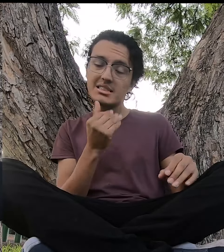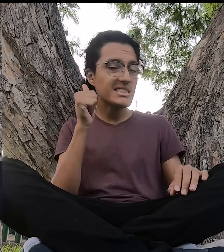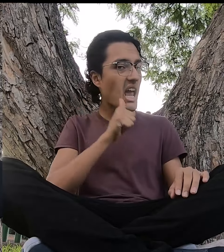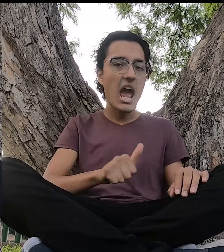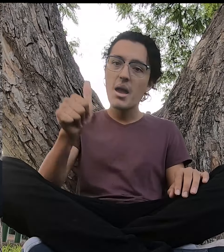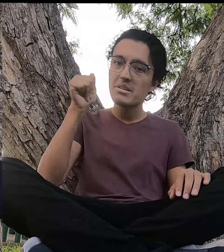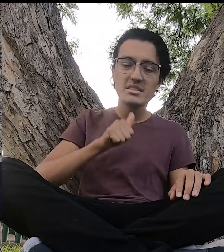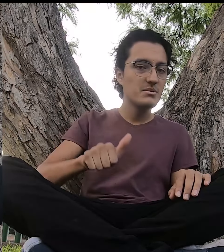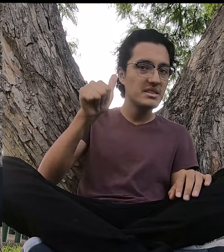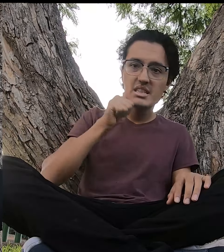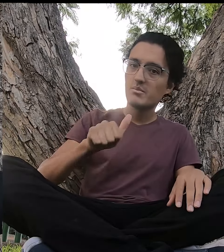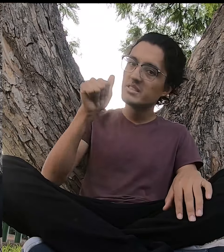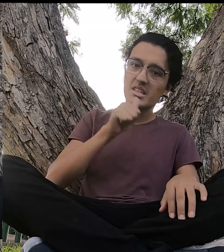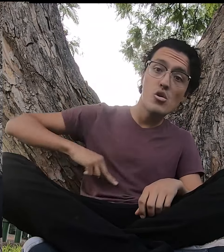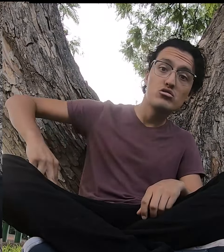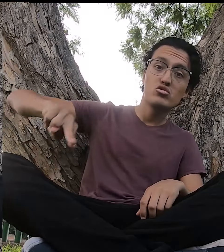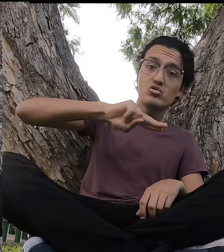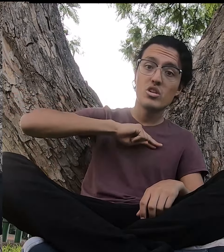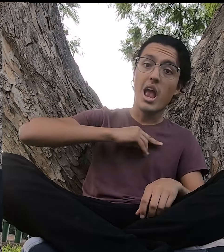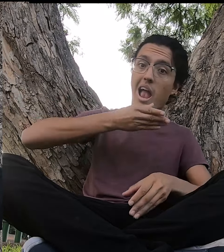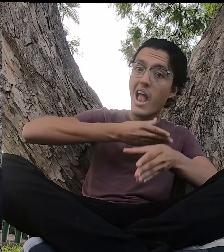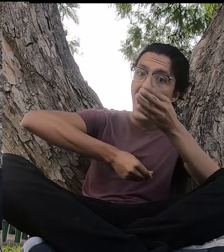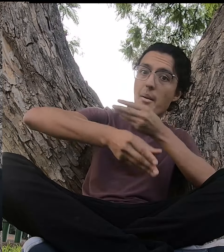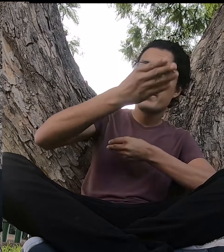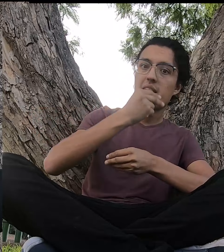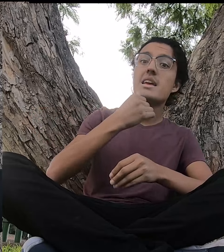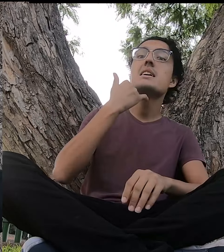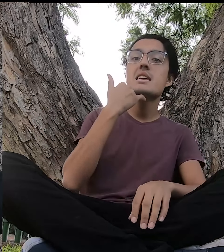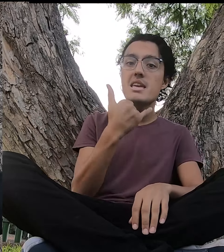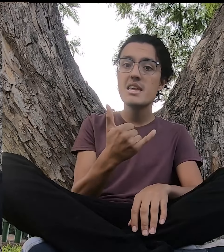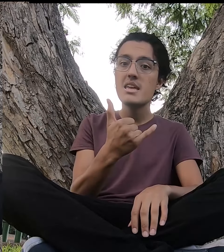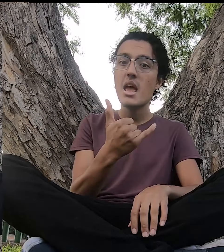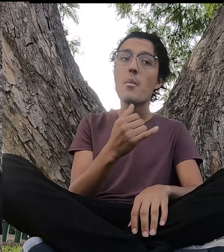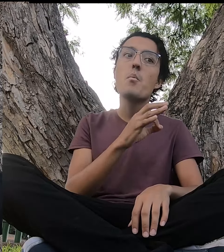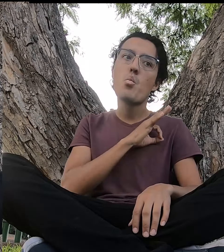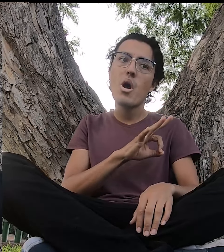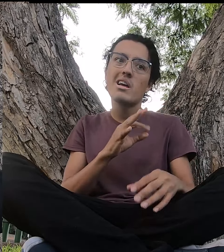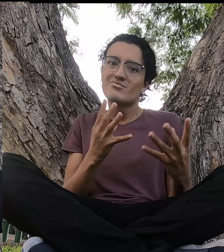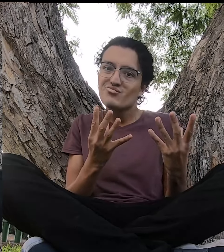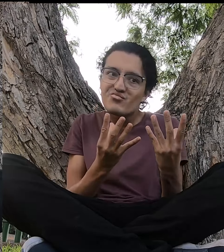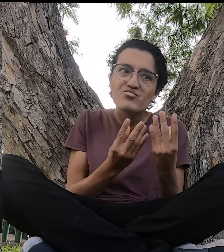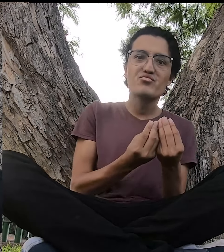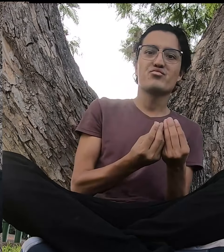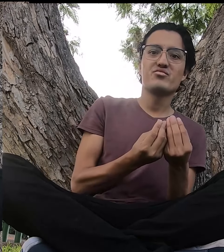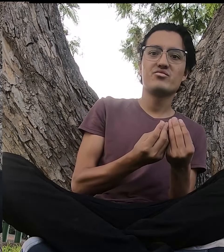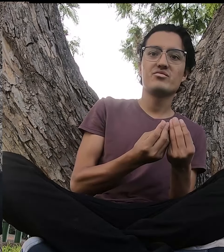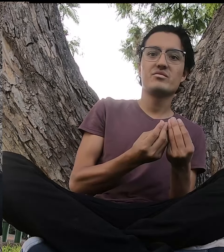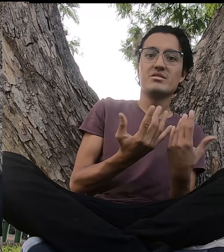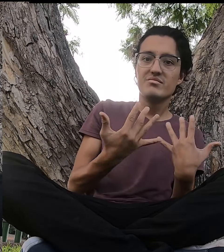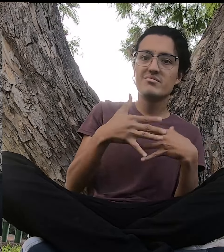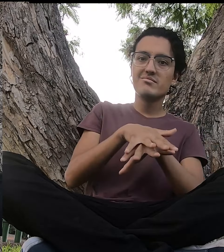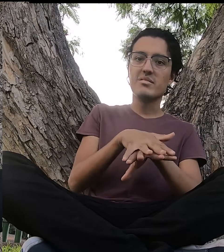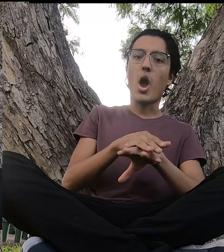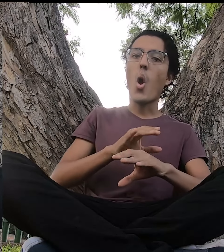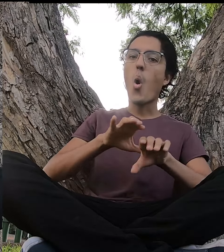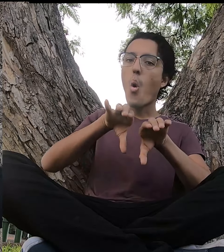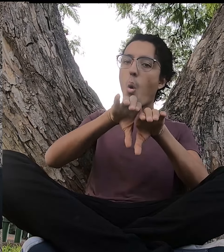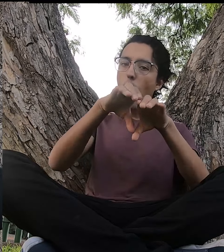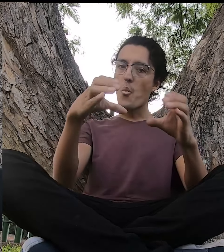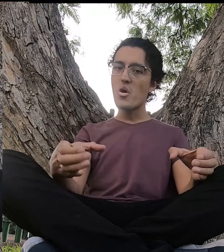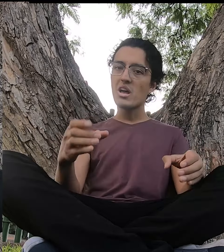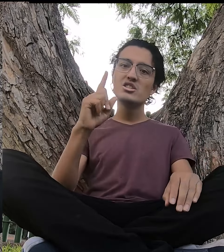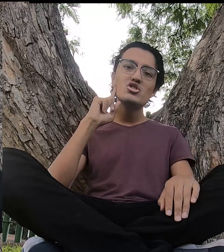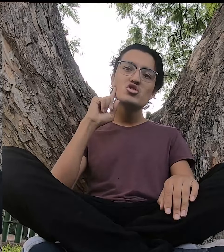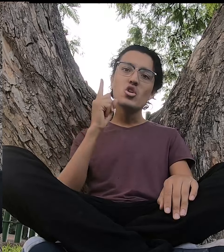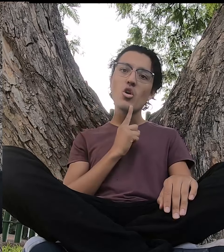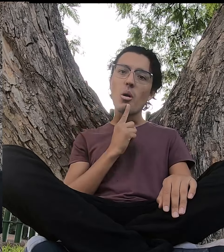la palabra, todo el tiempo. Y si nosotros aprendemos y somos empáticos con lo que es la comunidad